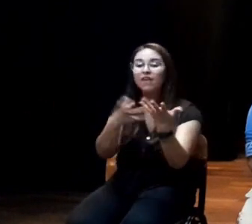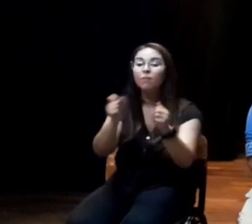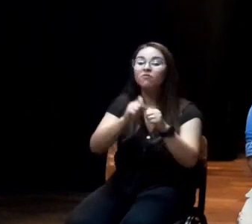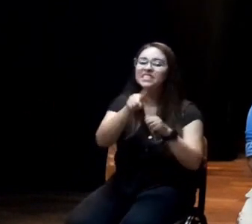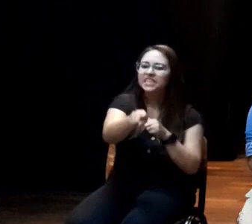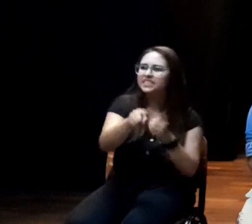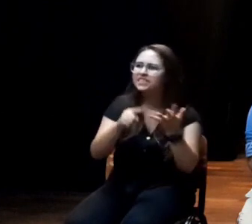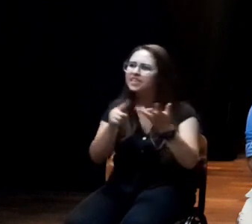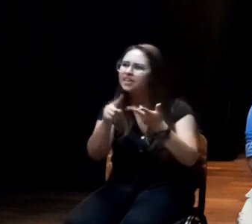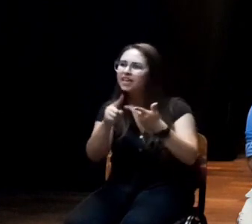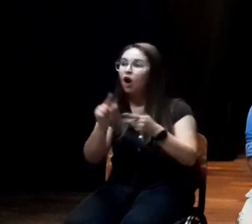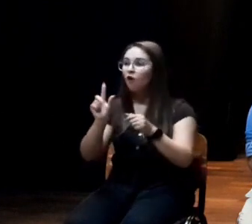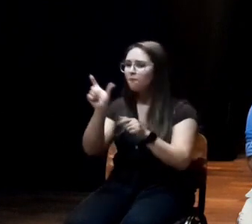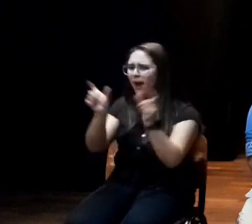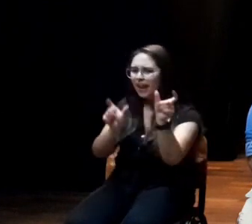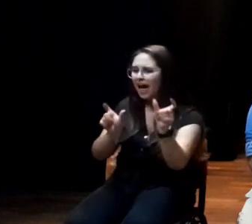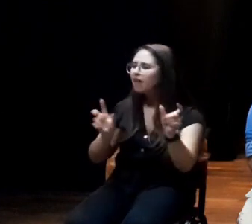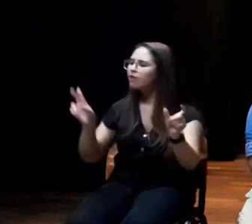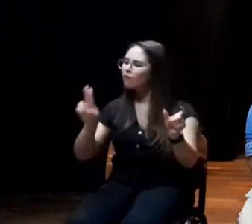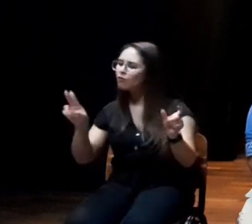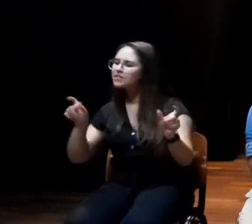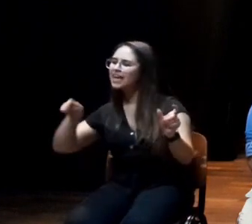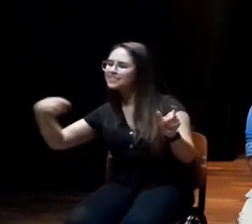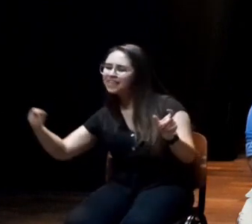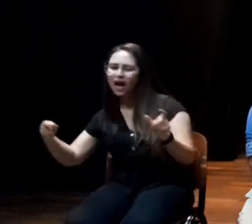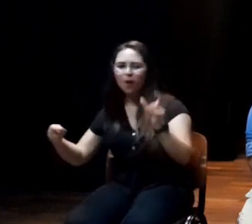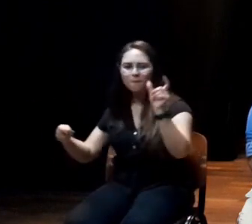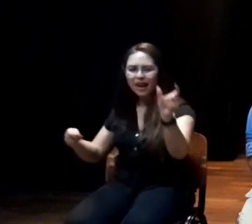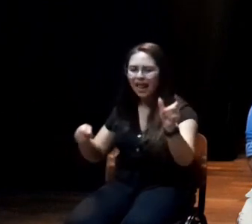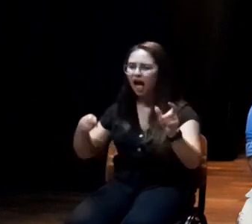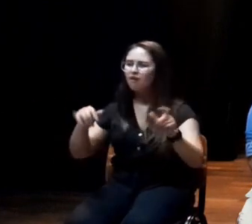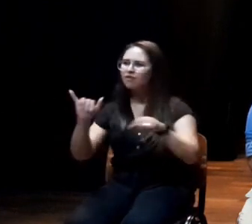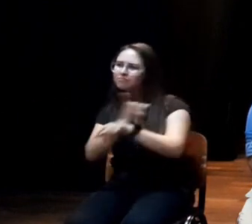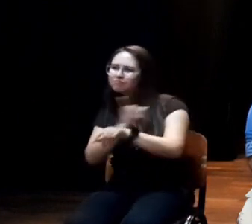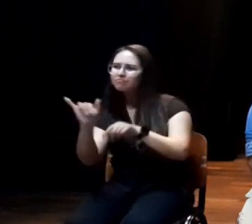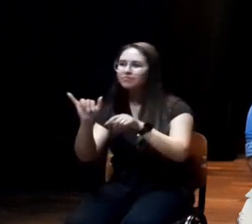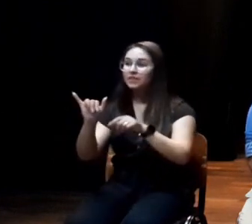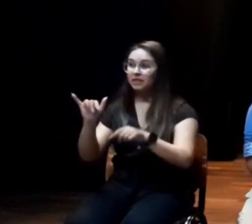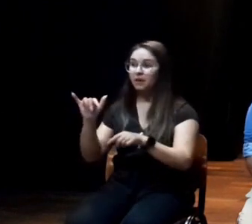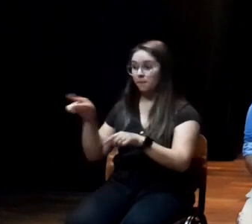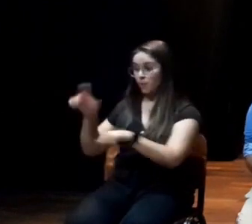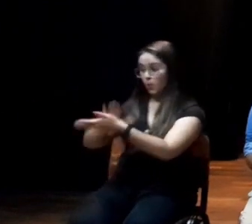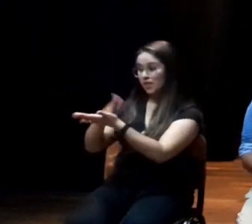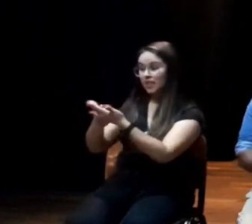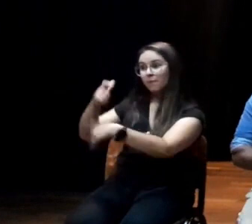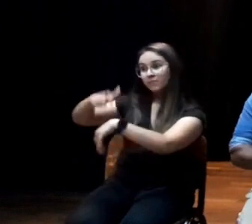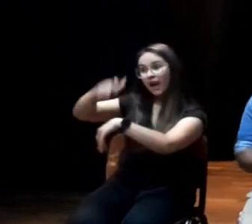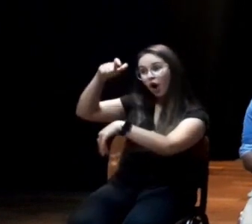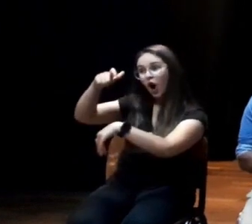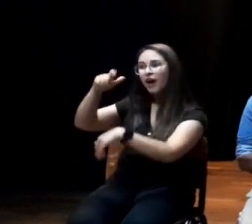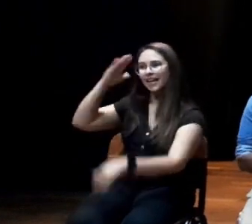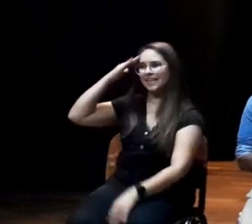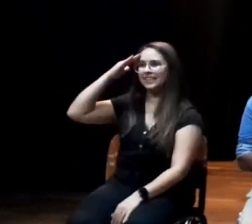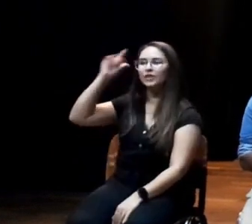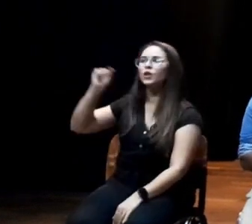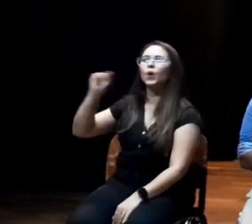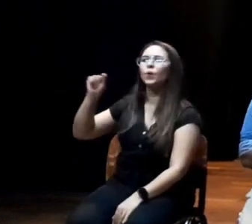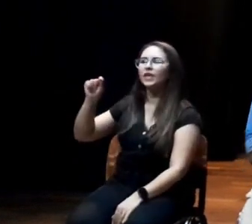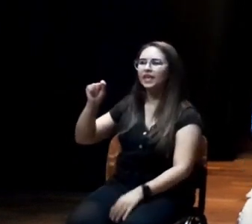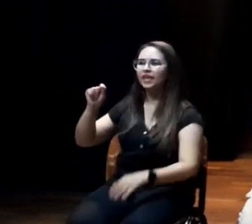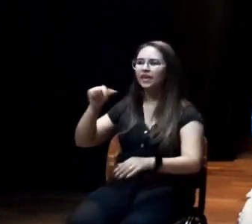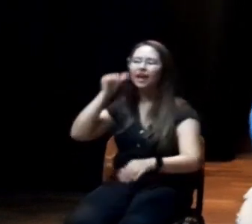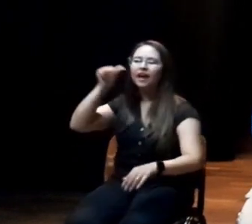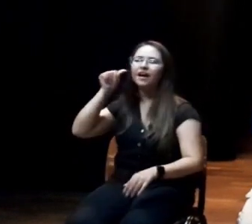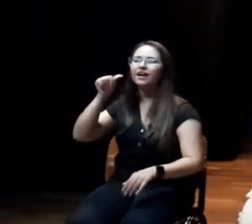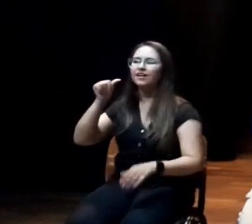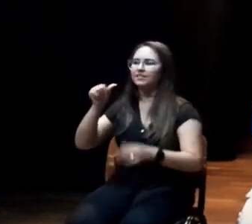assim, eu vou usar essas palavras, eu vou usar esse argumento, para que o intérprete, na hora ali, ele já vai entender o que o autor está passando.